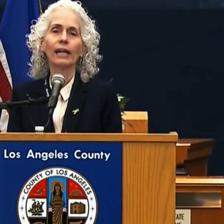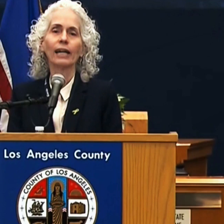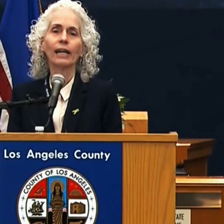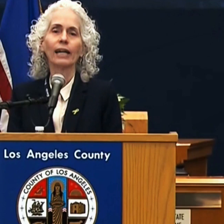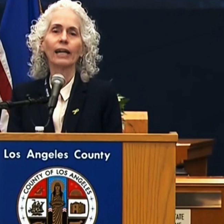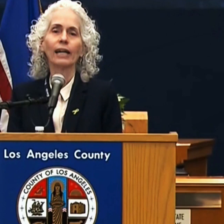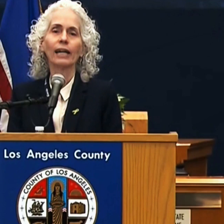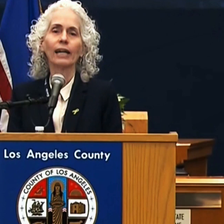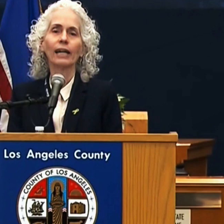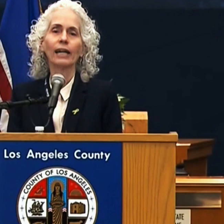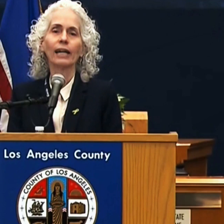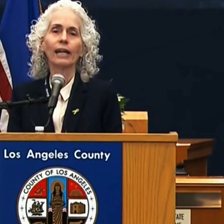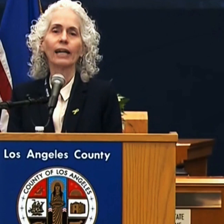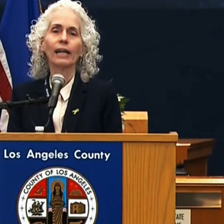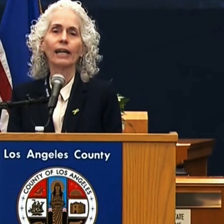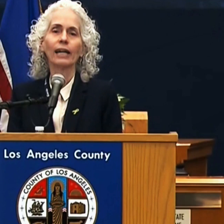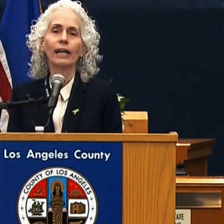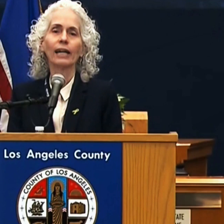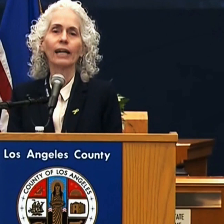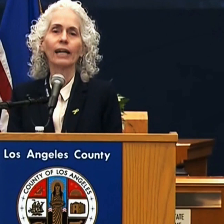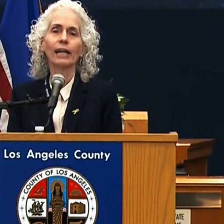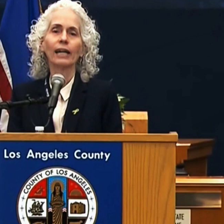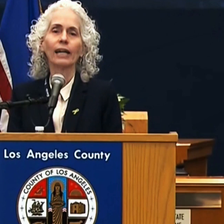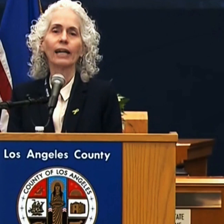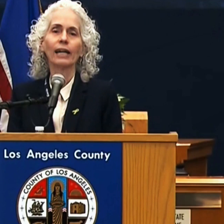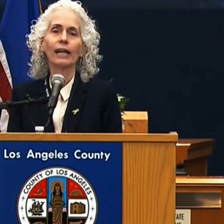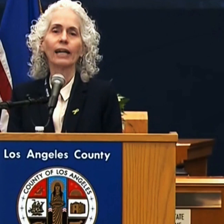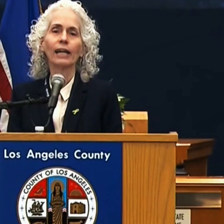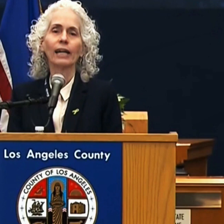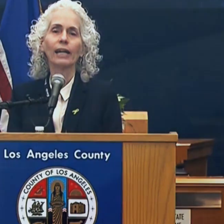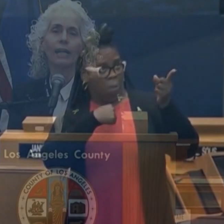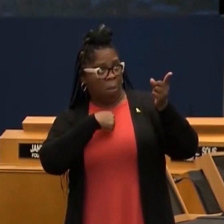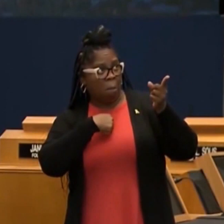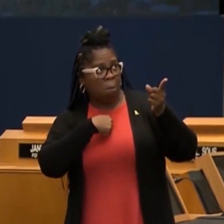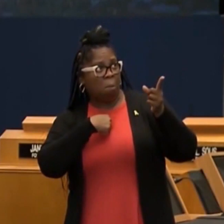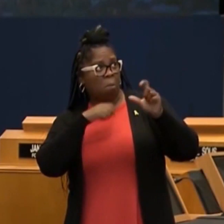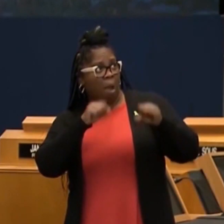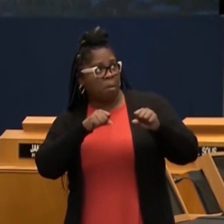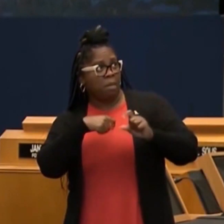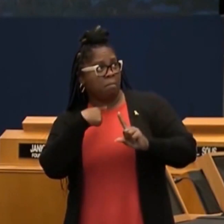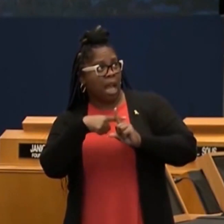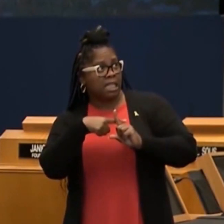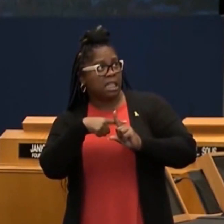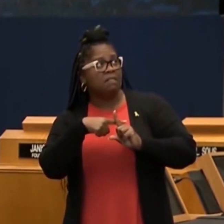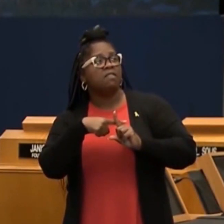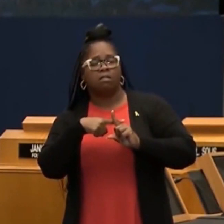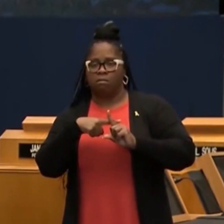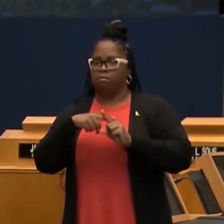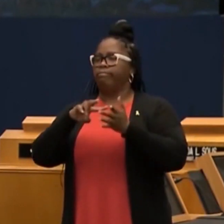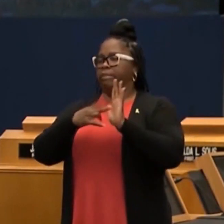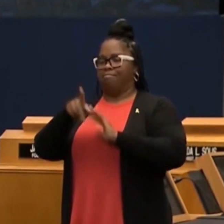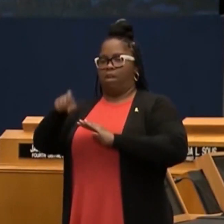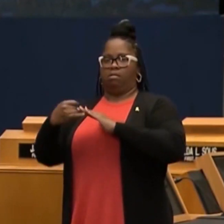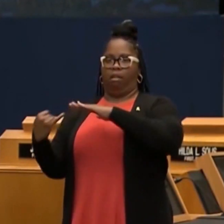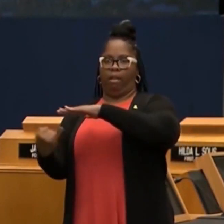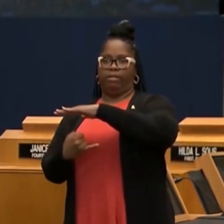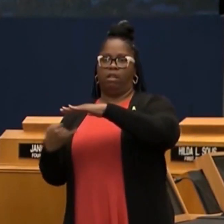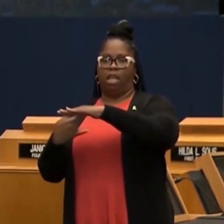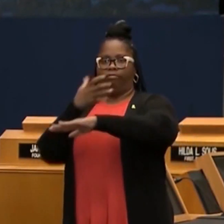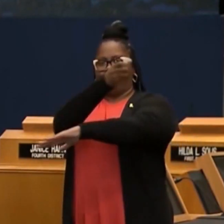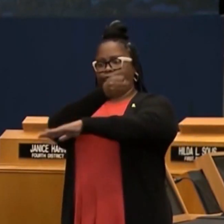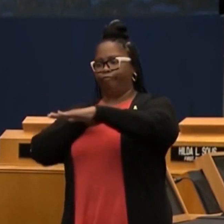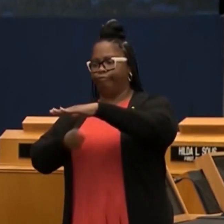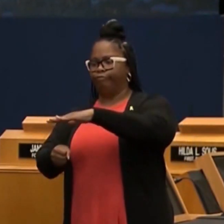네, LA 카운티 지역에서도 코로나 확진자 수는 빠른 속도로 늘어나고 있습니다. 하룻밤 사이에 421명의